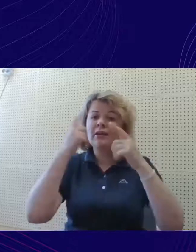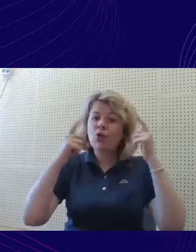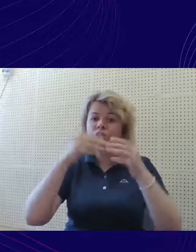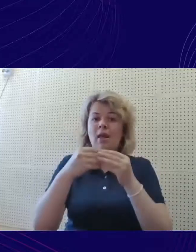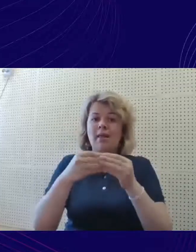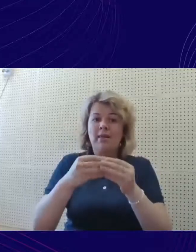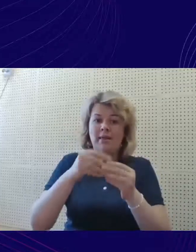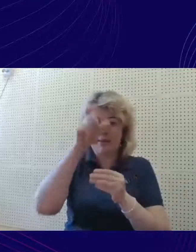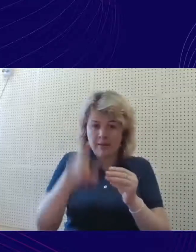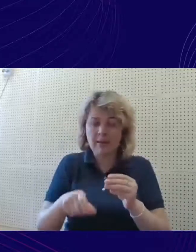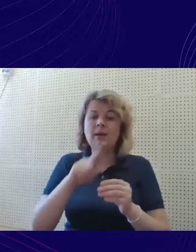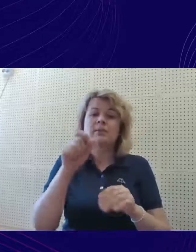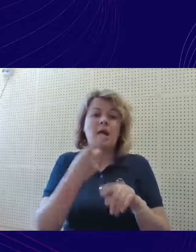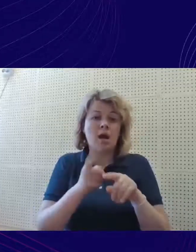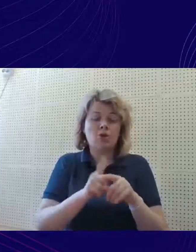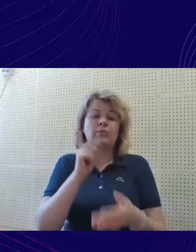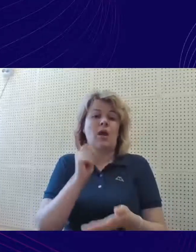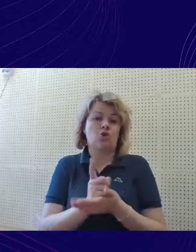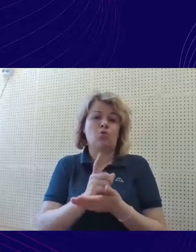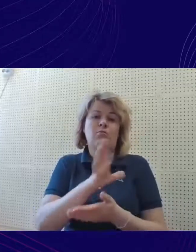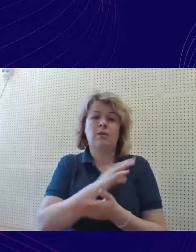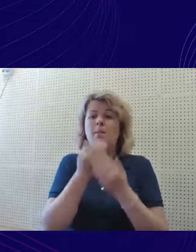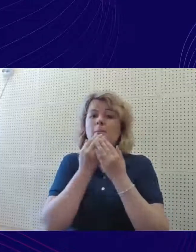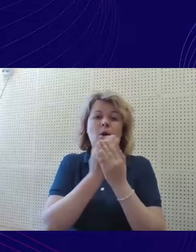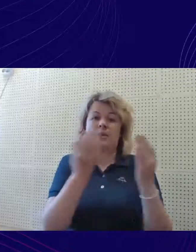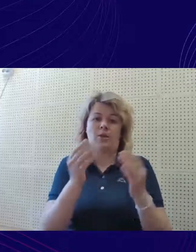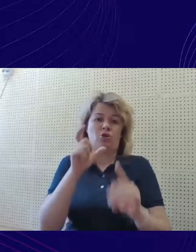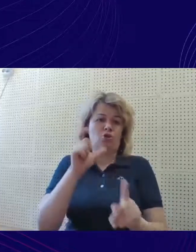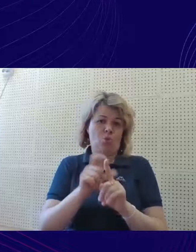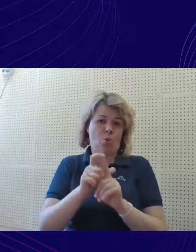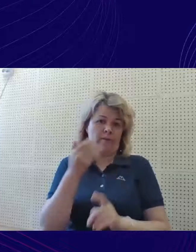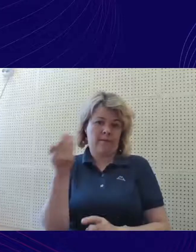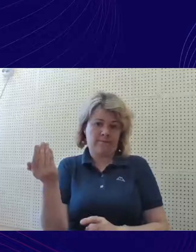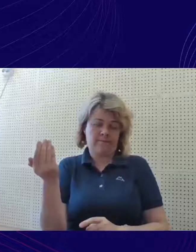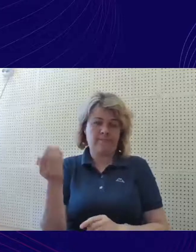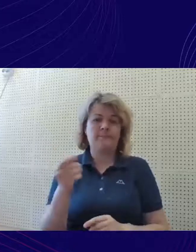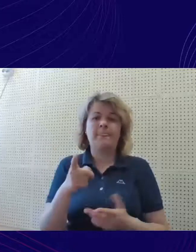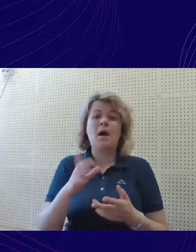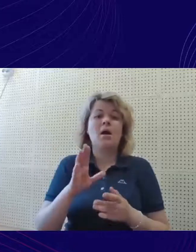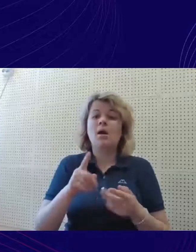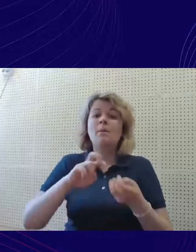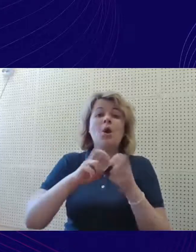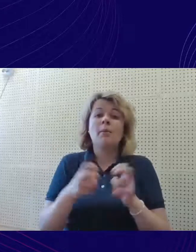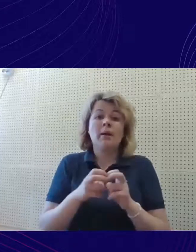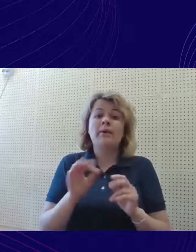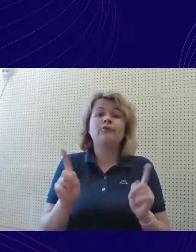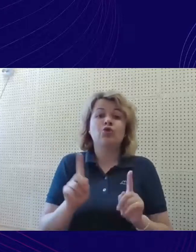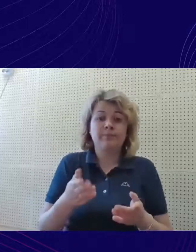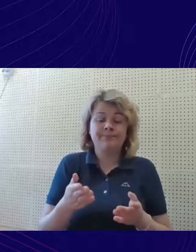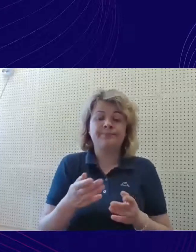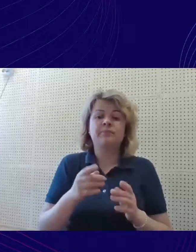быть последнее слово. В чем проблема? Да? Проблема в том, что очень